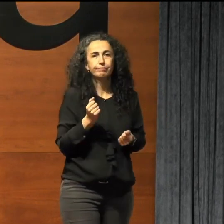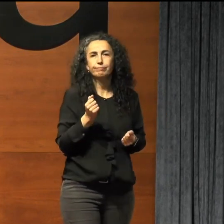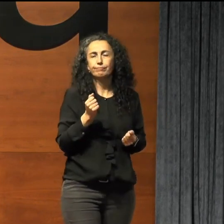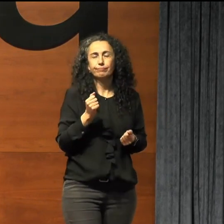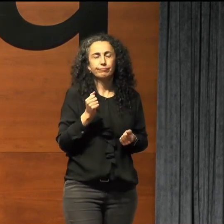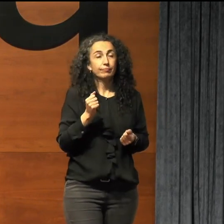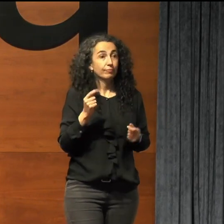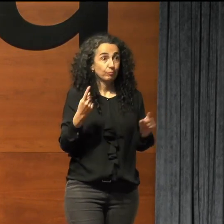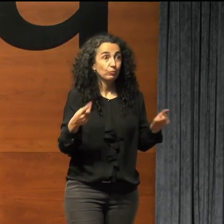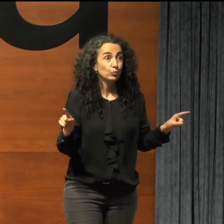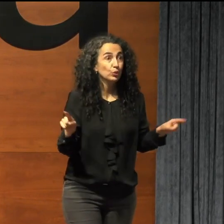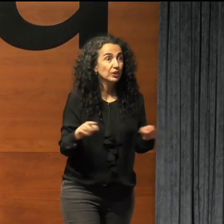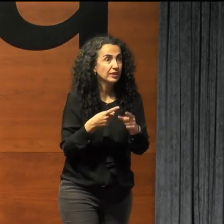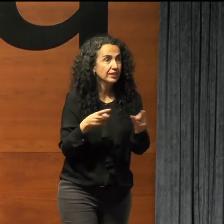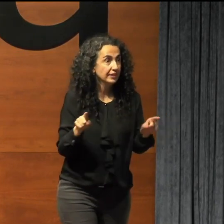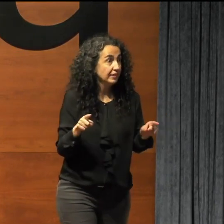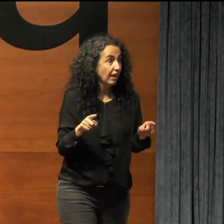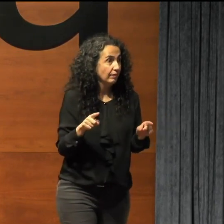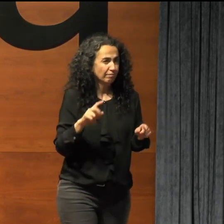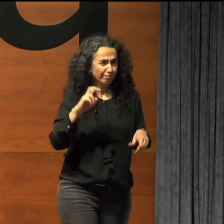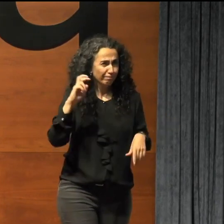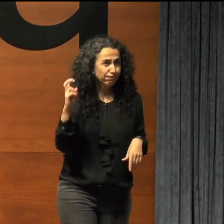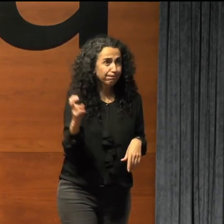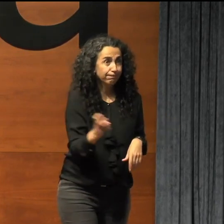danza y la música también.